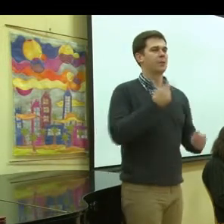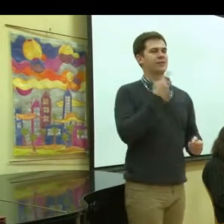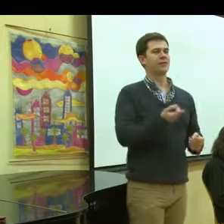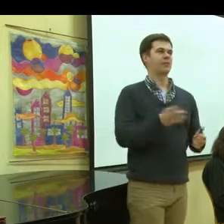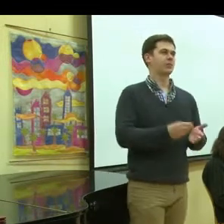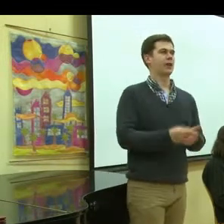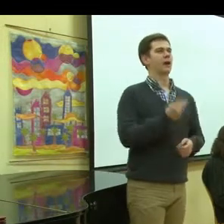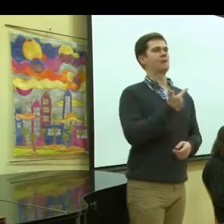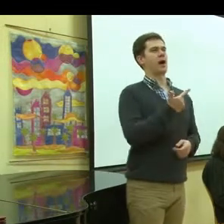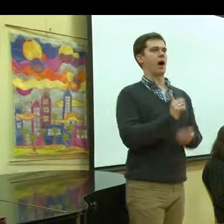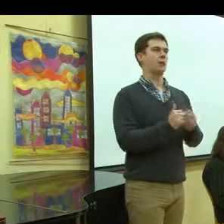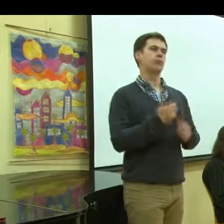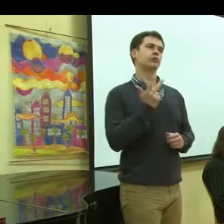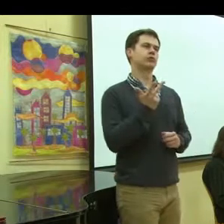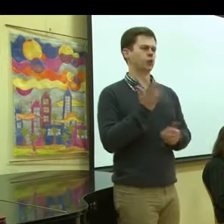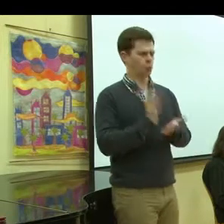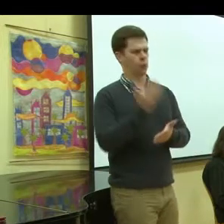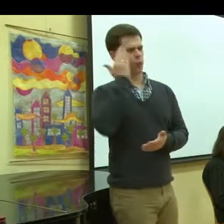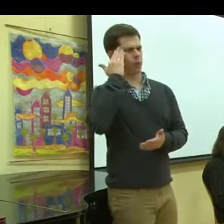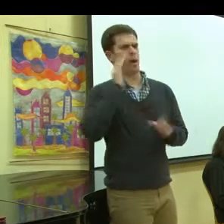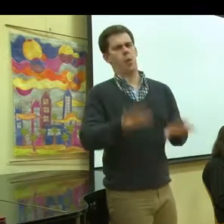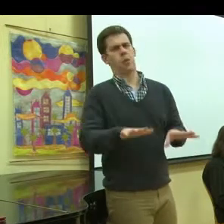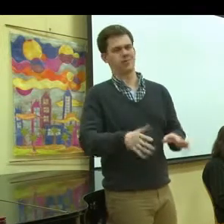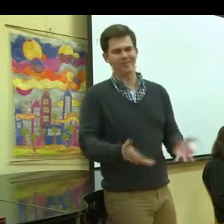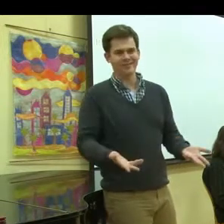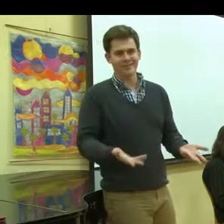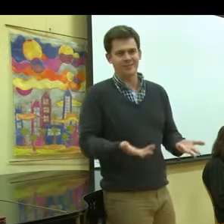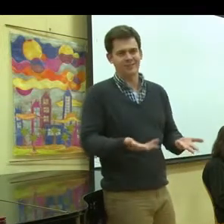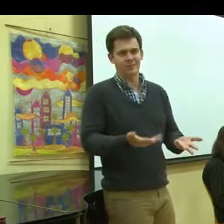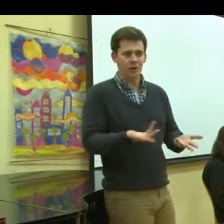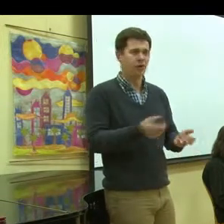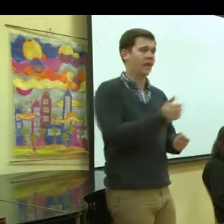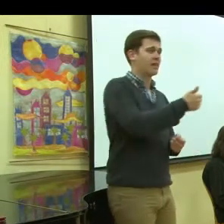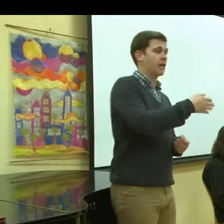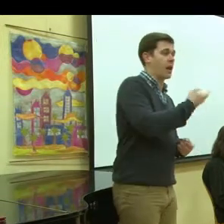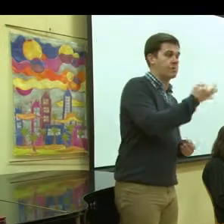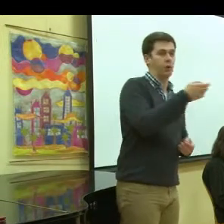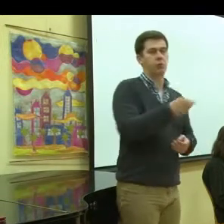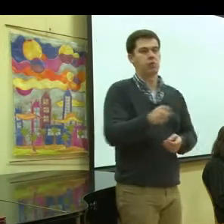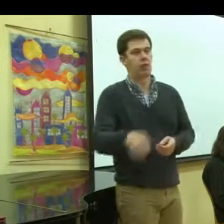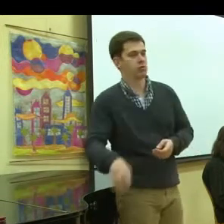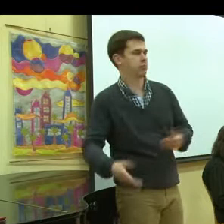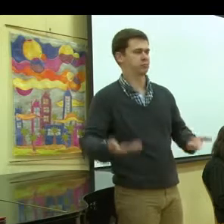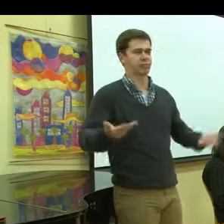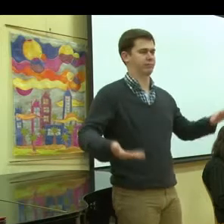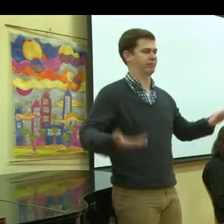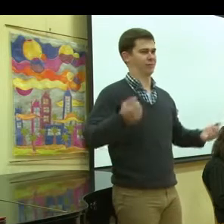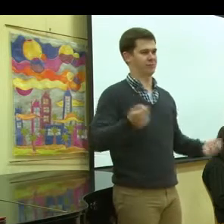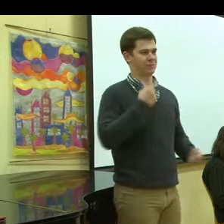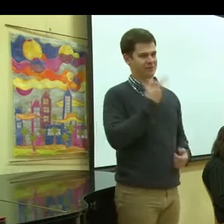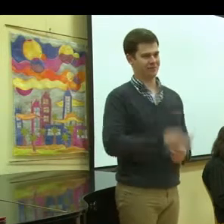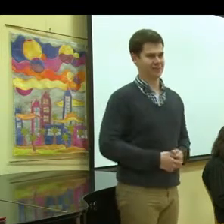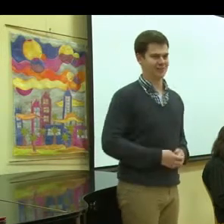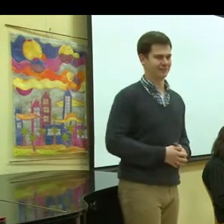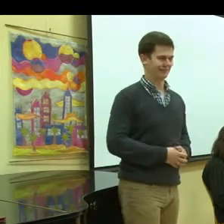że 2-3 lekcje, tak, czy po pół roku, czy po roku. El tango es una danza que constantemente está rompiendo barreras internas, límites